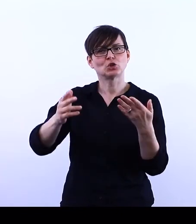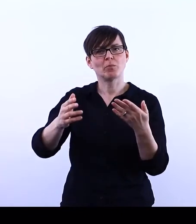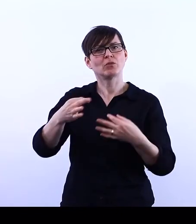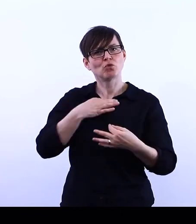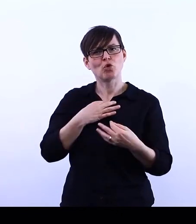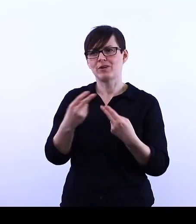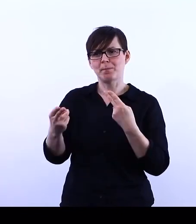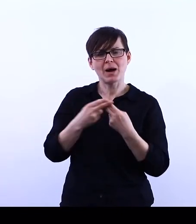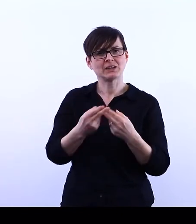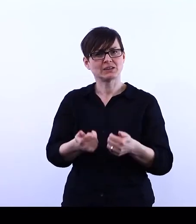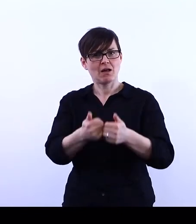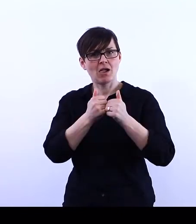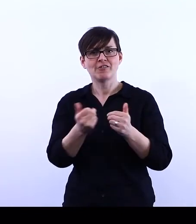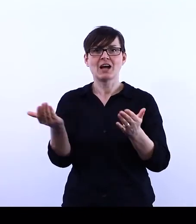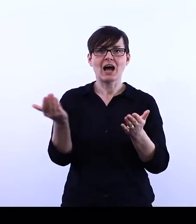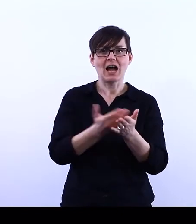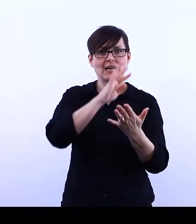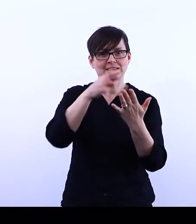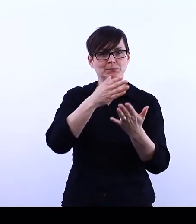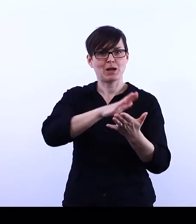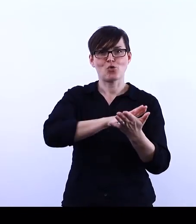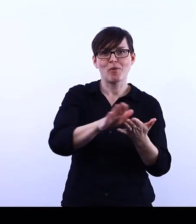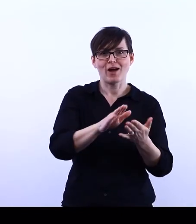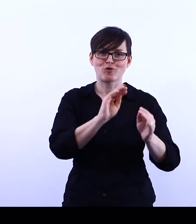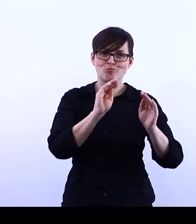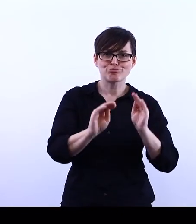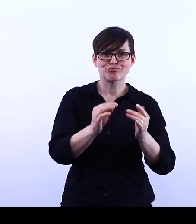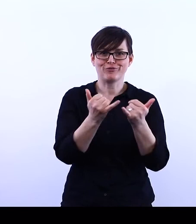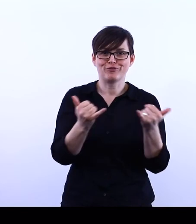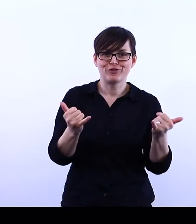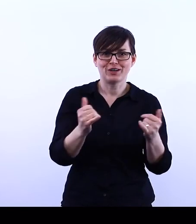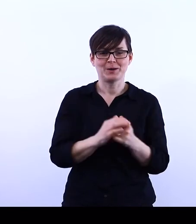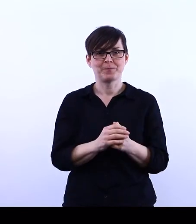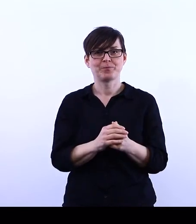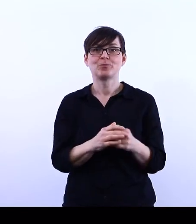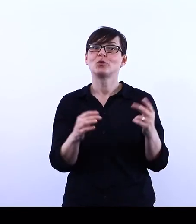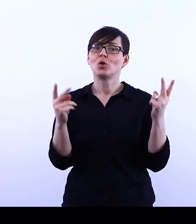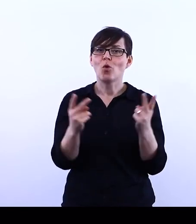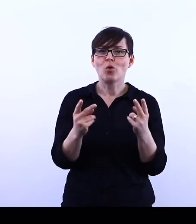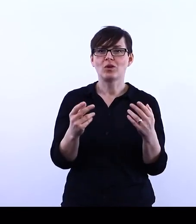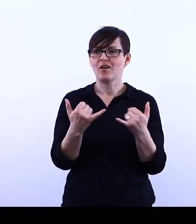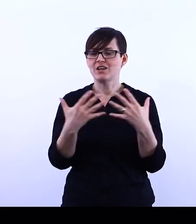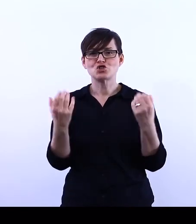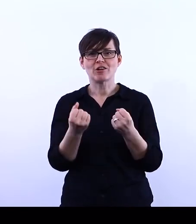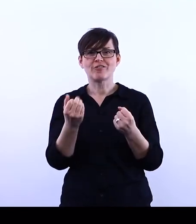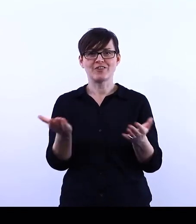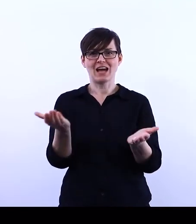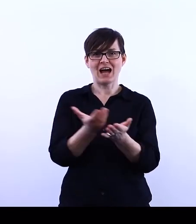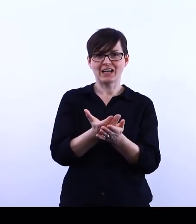Einsatzplanung erleichtert oder das ihnen sozusagen die Aufbereitung von Einsätzen